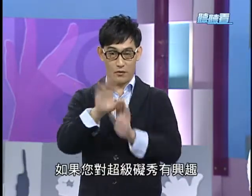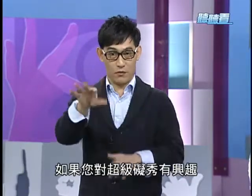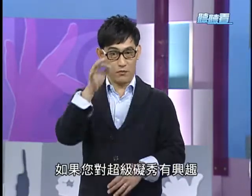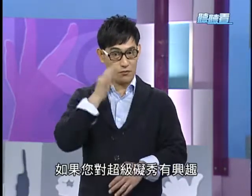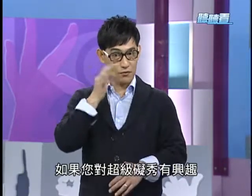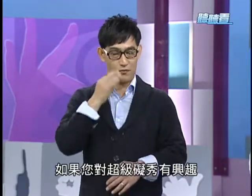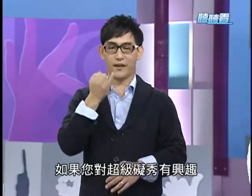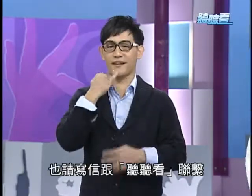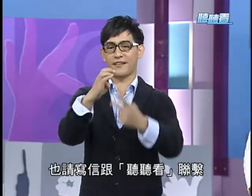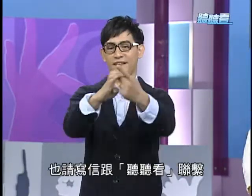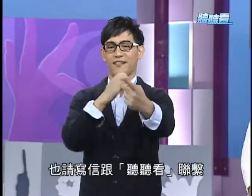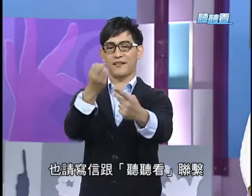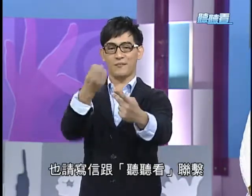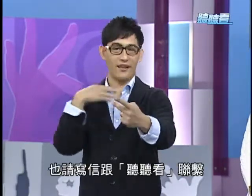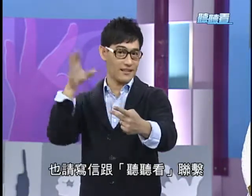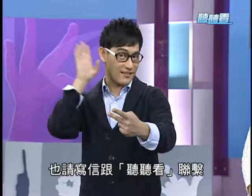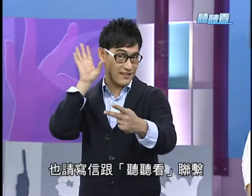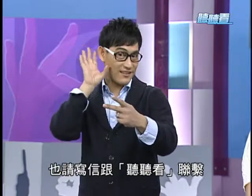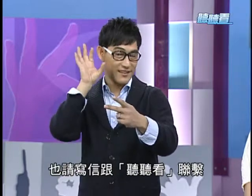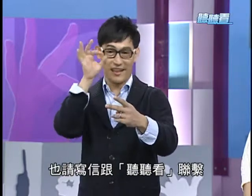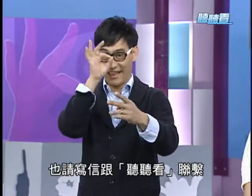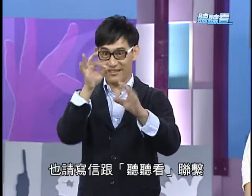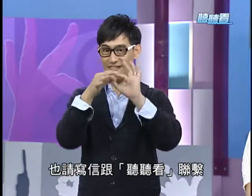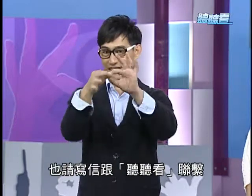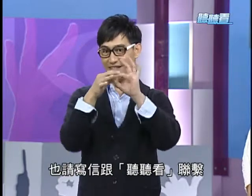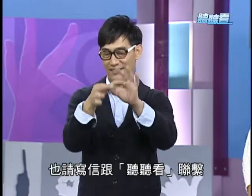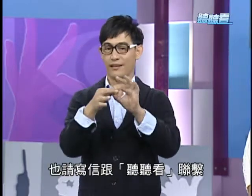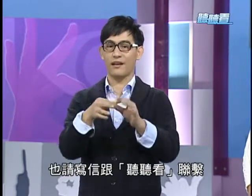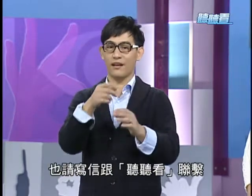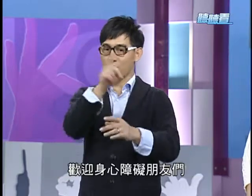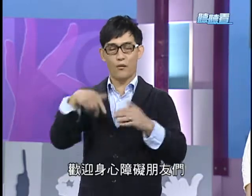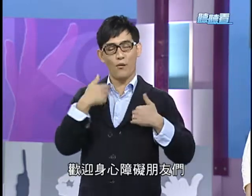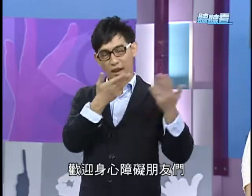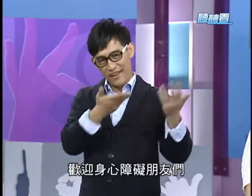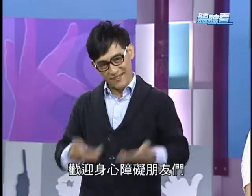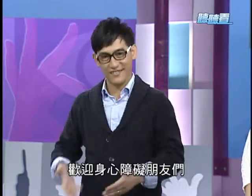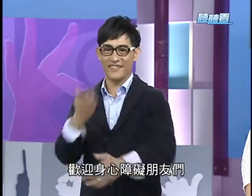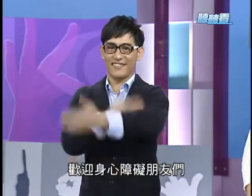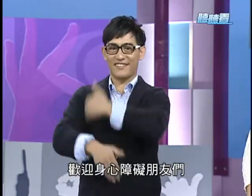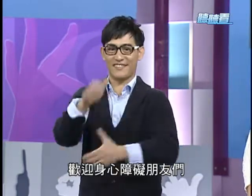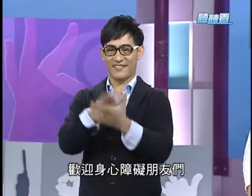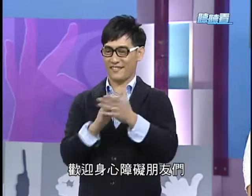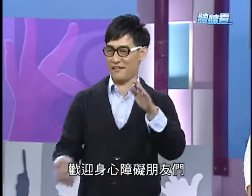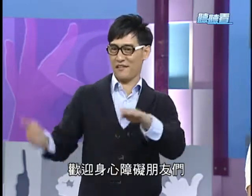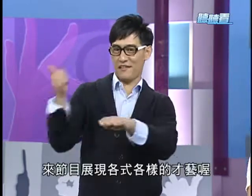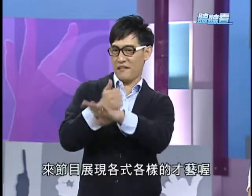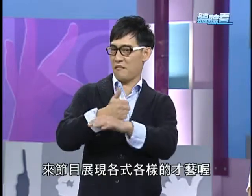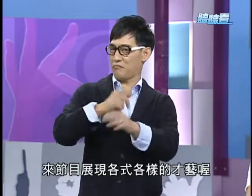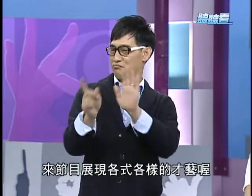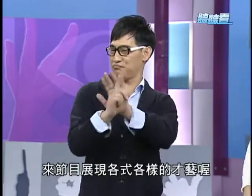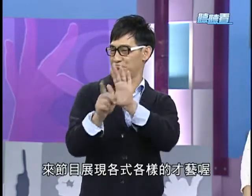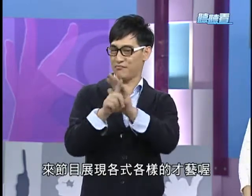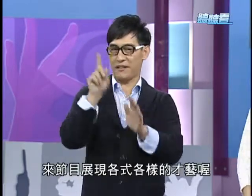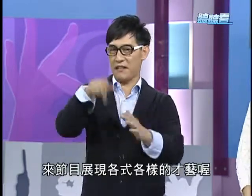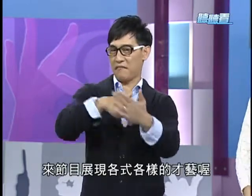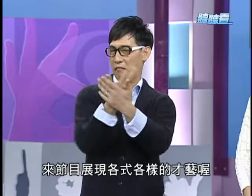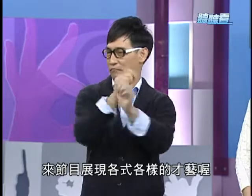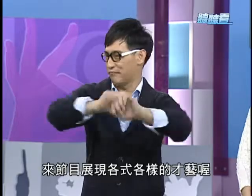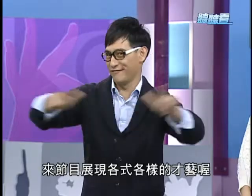趣，也请写信跟听听看联系，欢迎身心障碍朋友们来节目展现各式各样的才